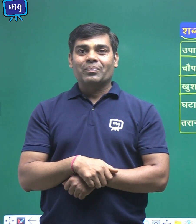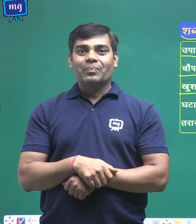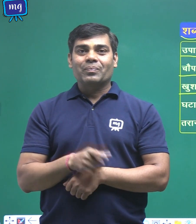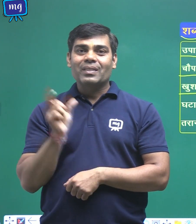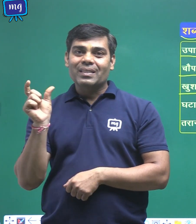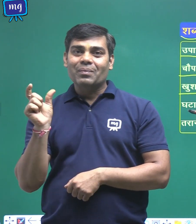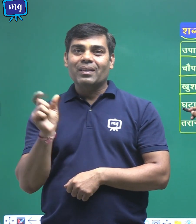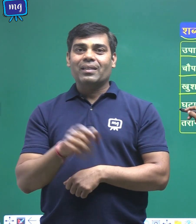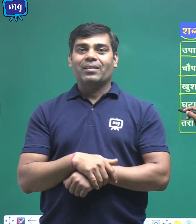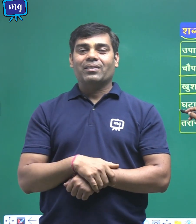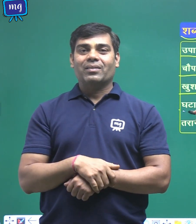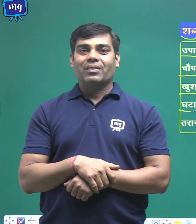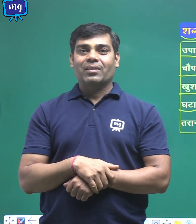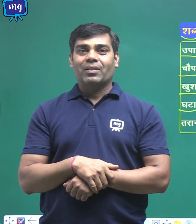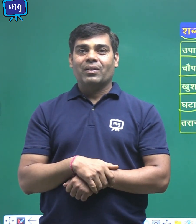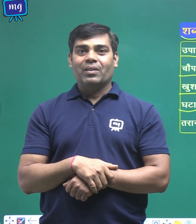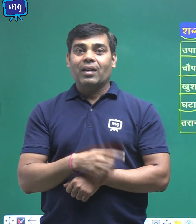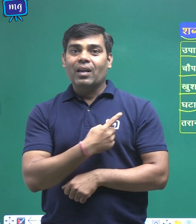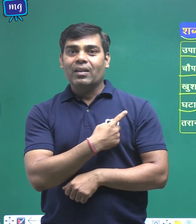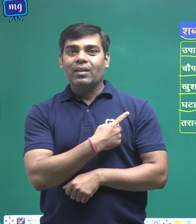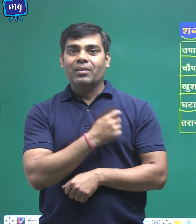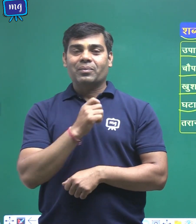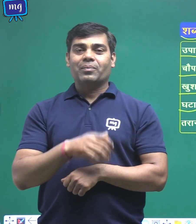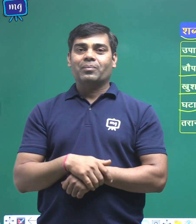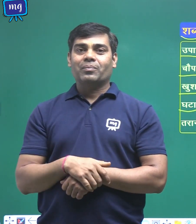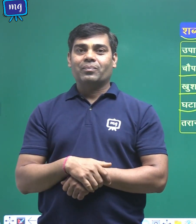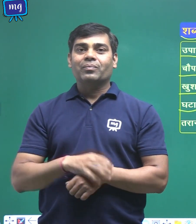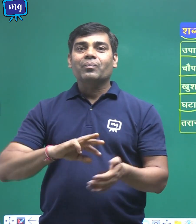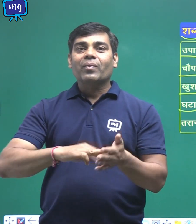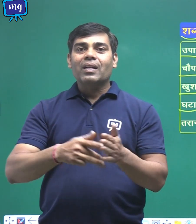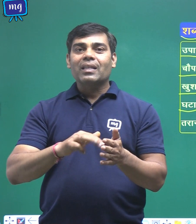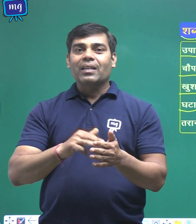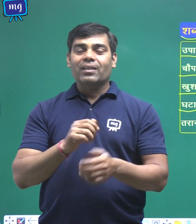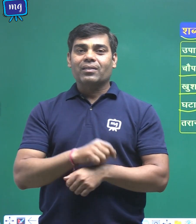शब्द है घटा, अर्थ है